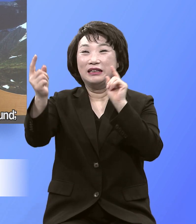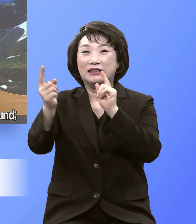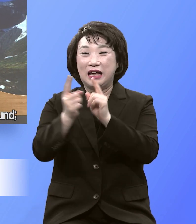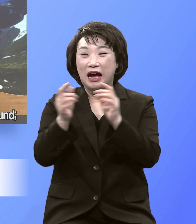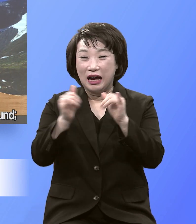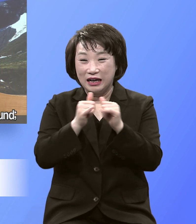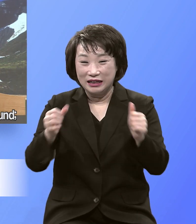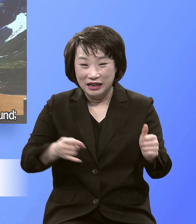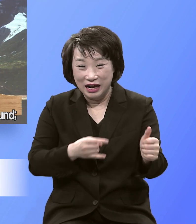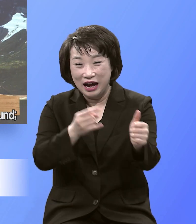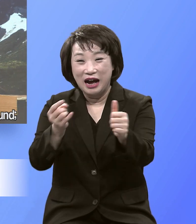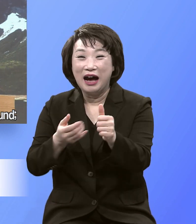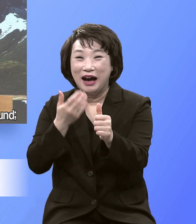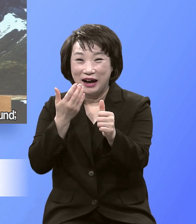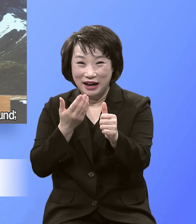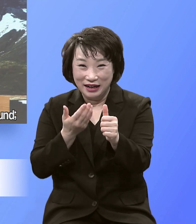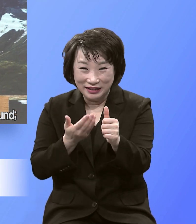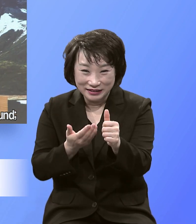고통을